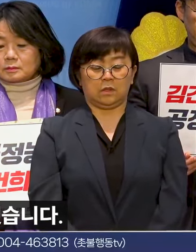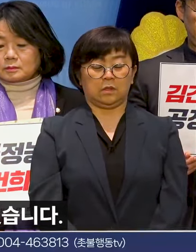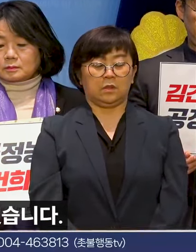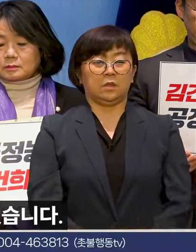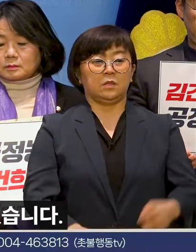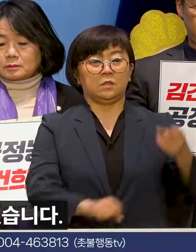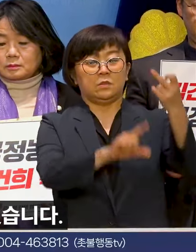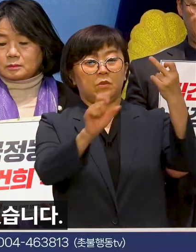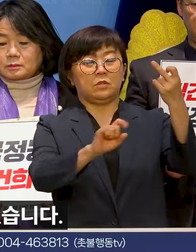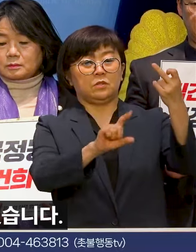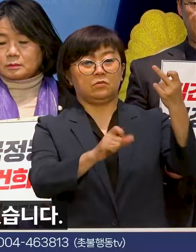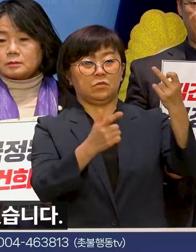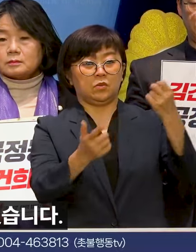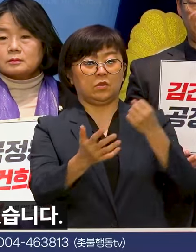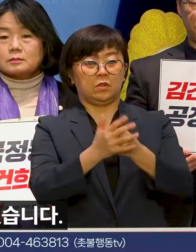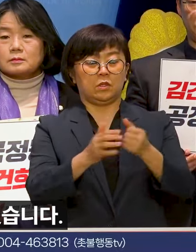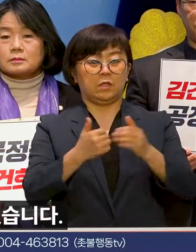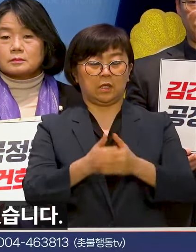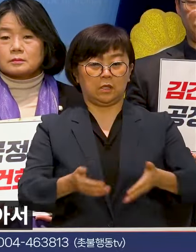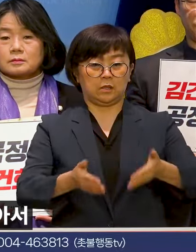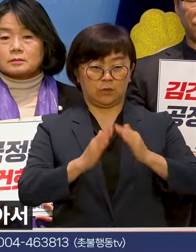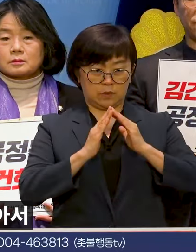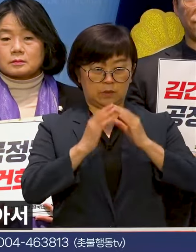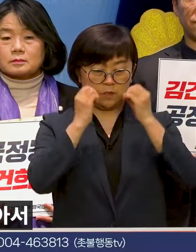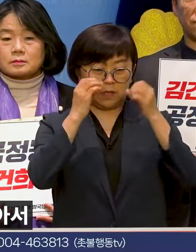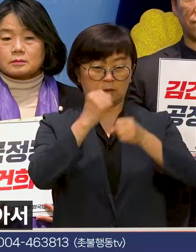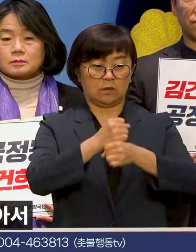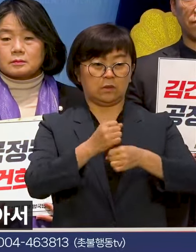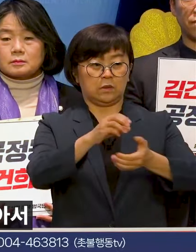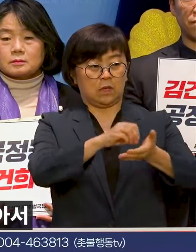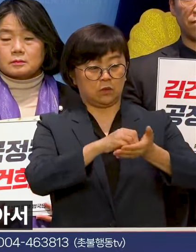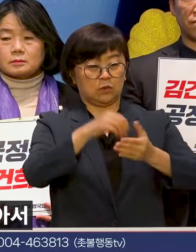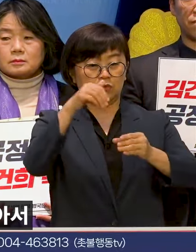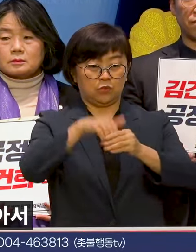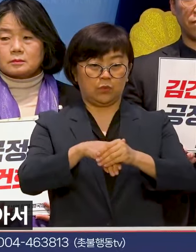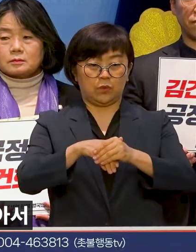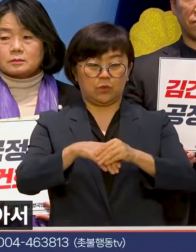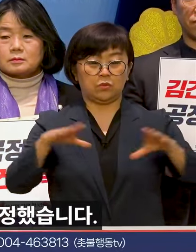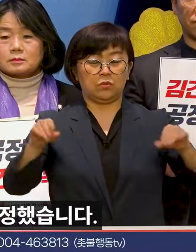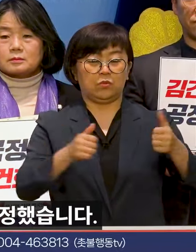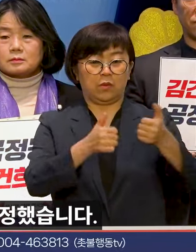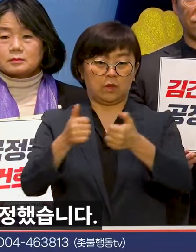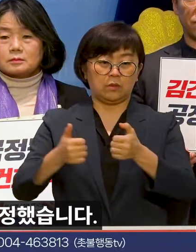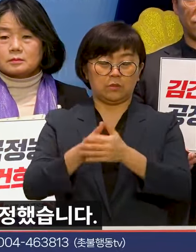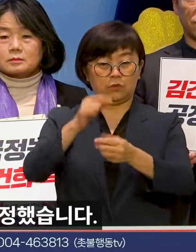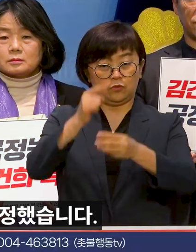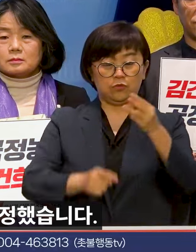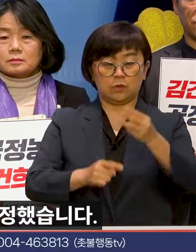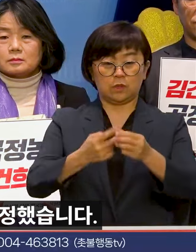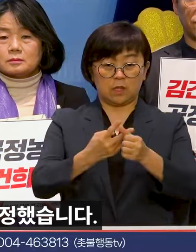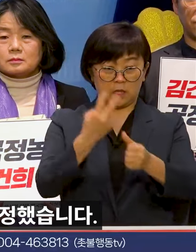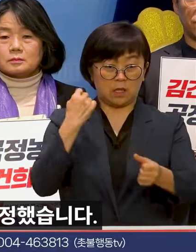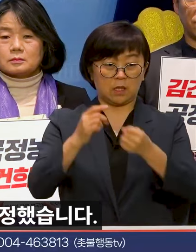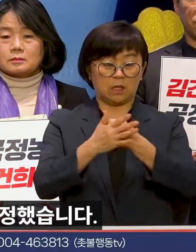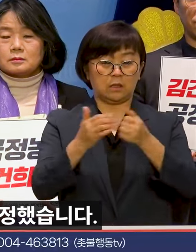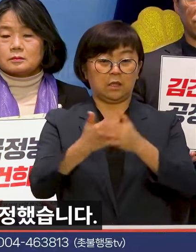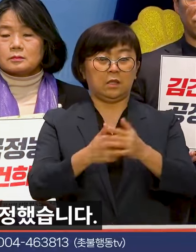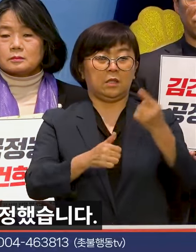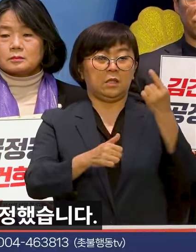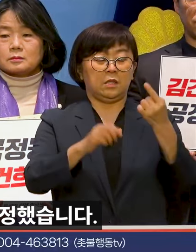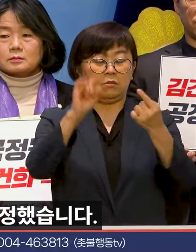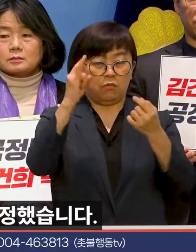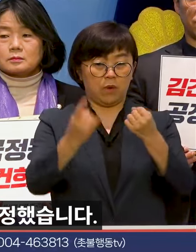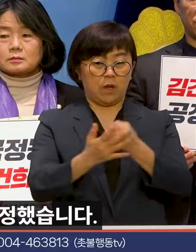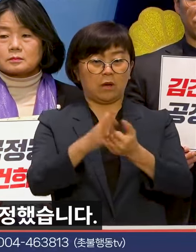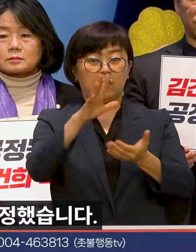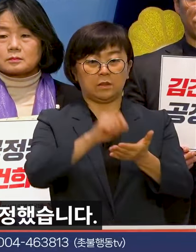당은 12월 16일 날 상당을 했습니다 당원들의 투표로 총회를 모아서 윤석열 탄핵을 제일의 총력